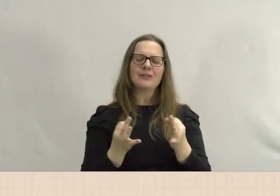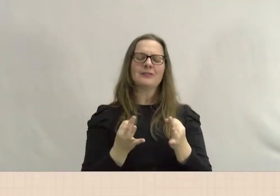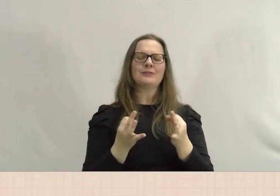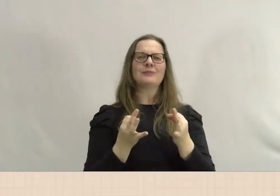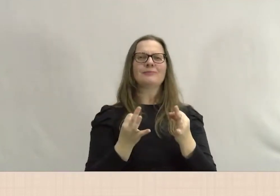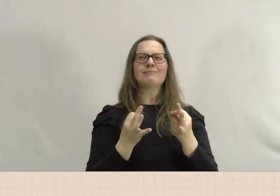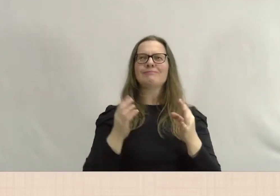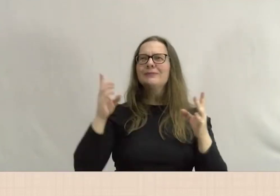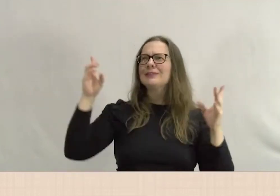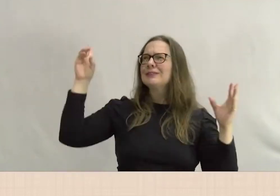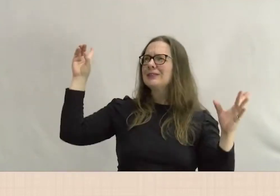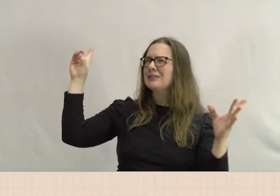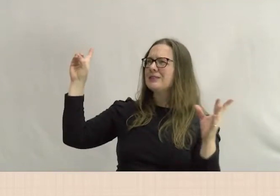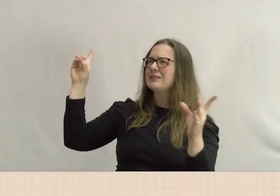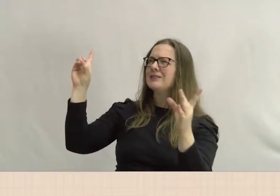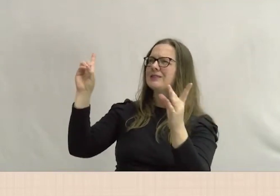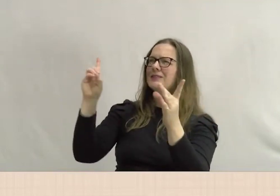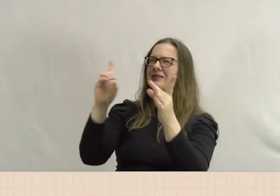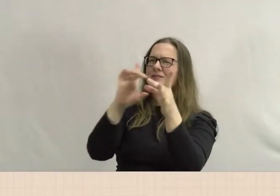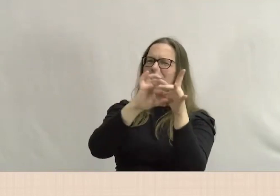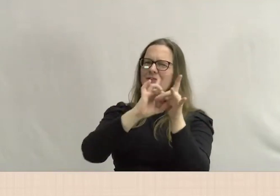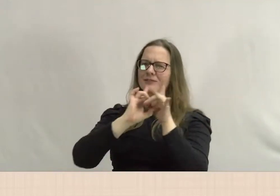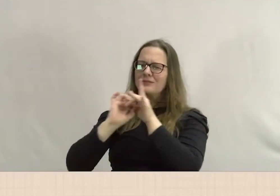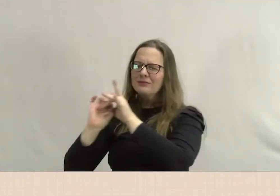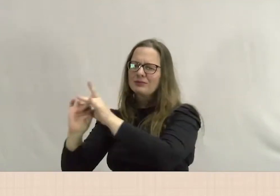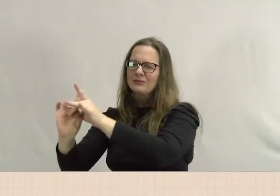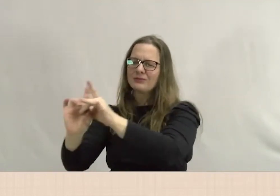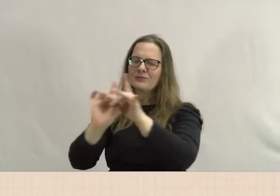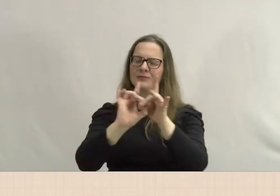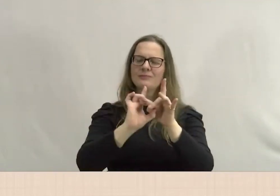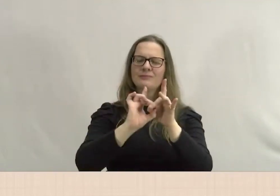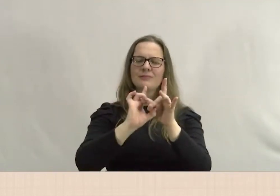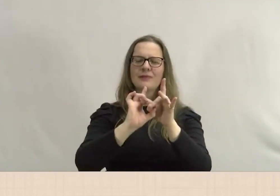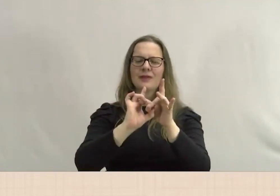com Deus e com os homens.